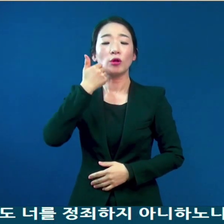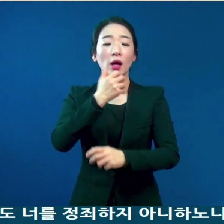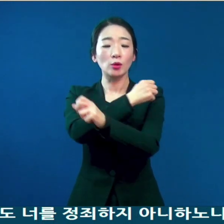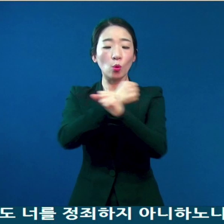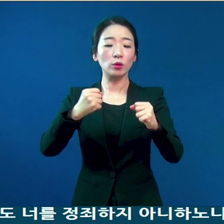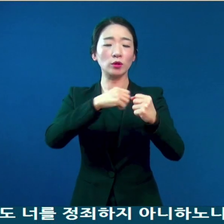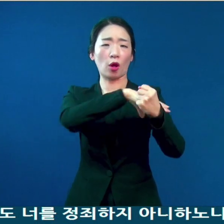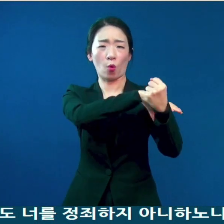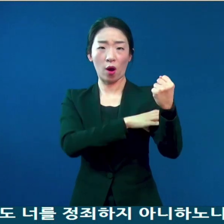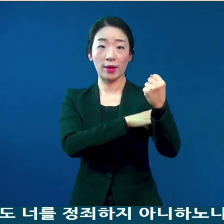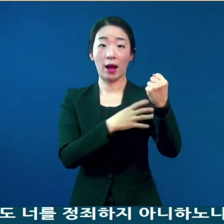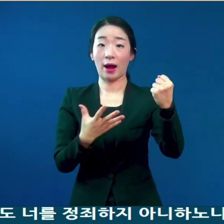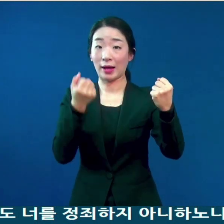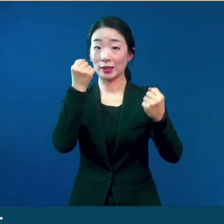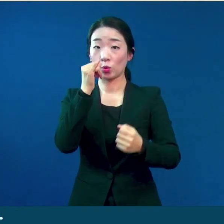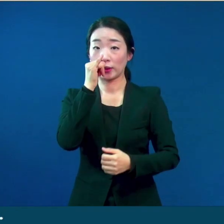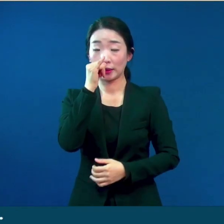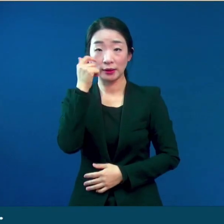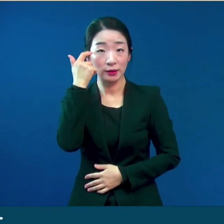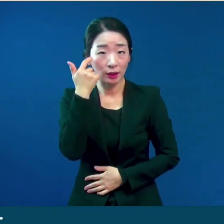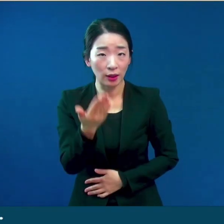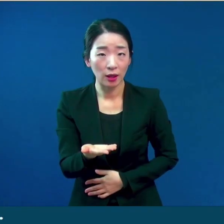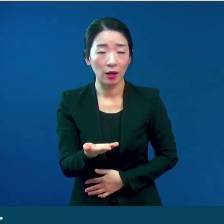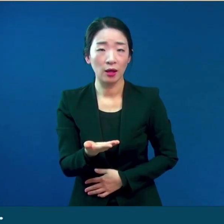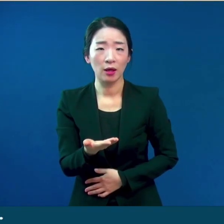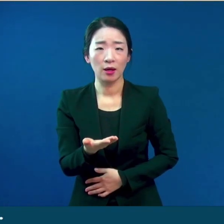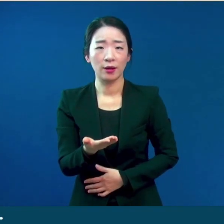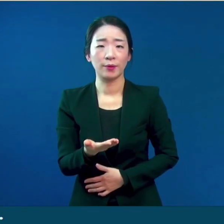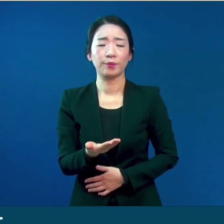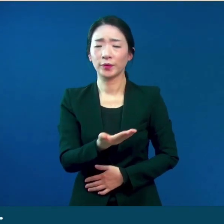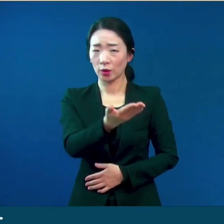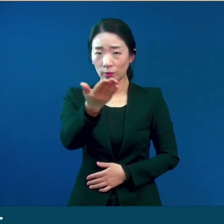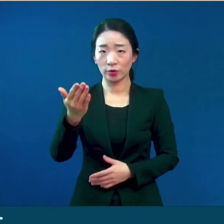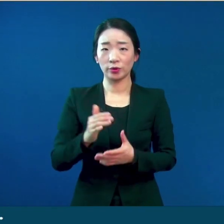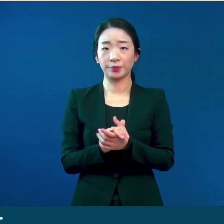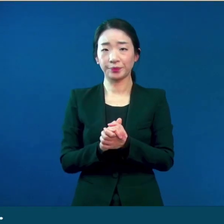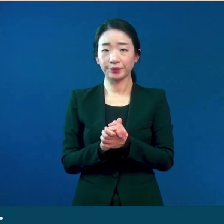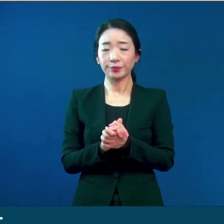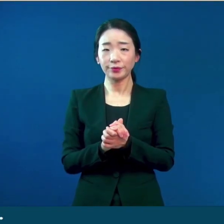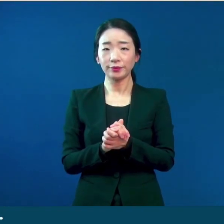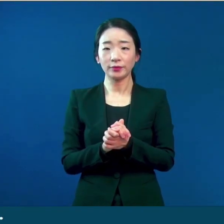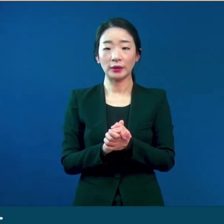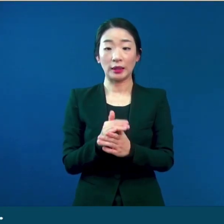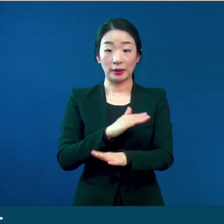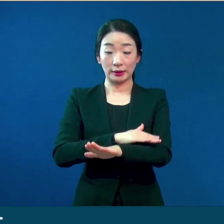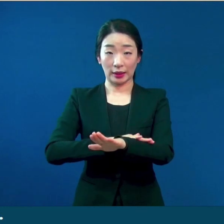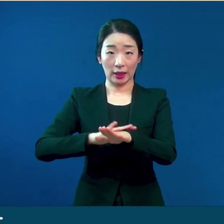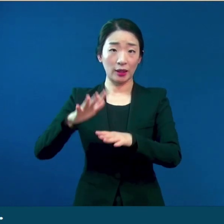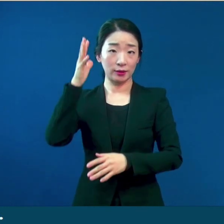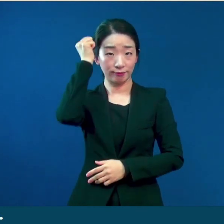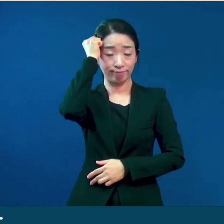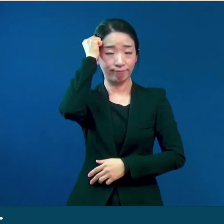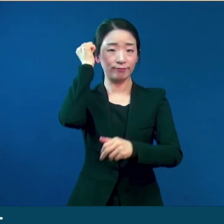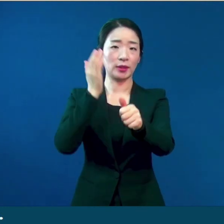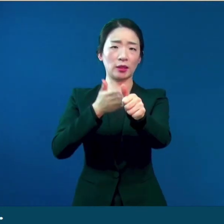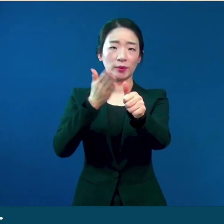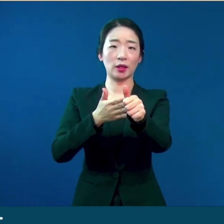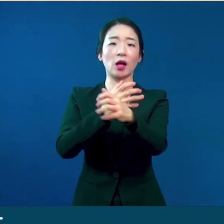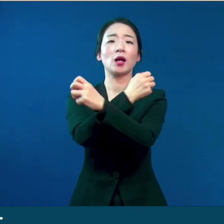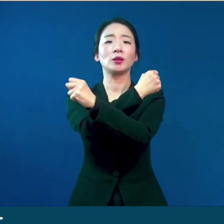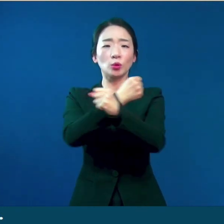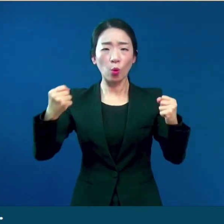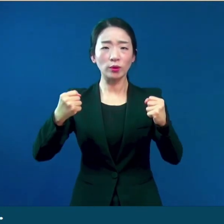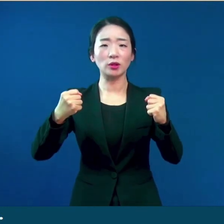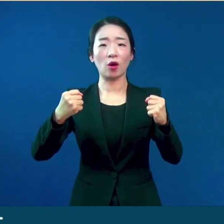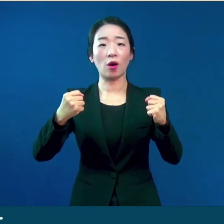겁니다. 여러분, 잘 들으시고 이 말씀이 합리적이면 꼭 기억하시기 바랍니다. 용서할 수